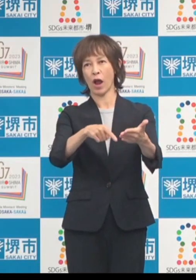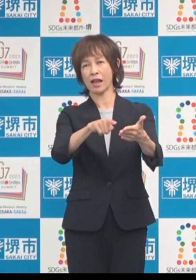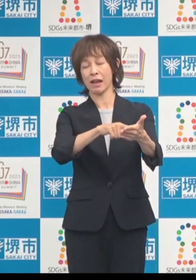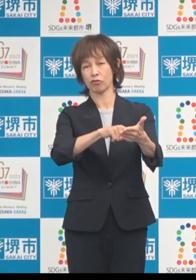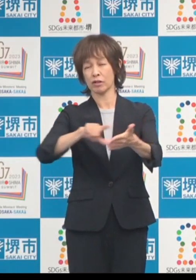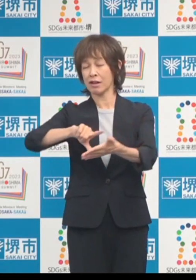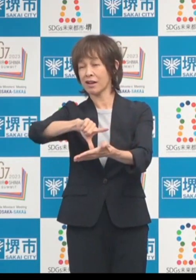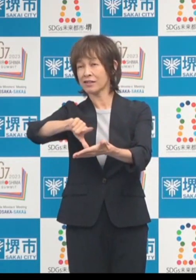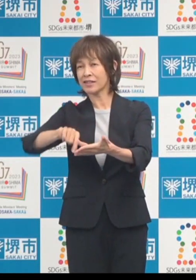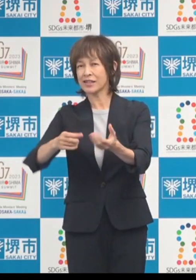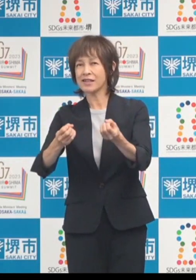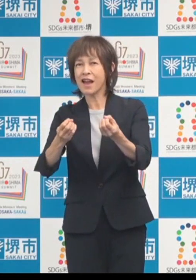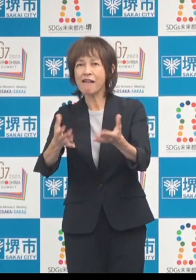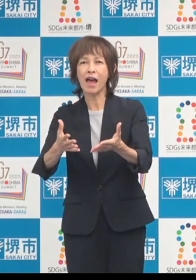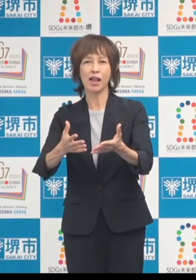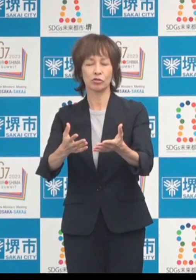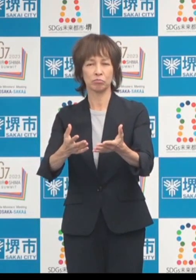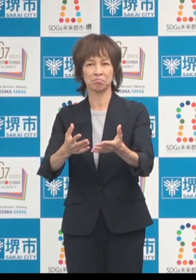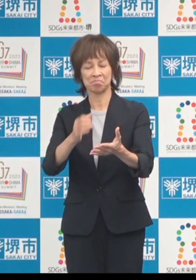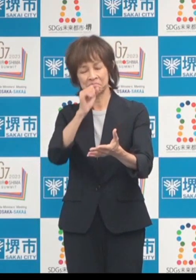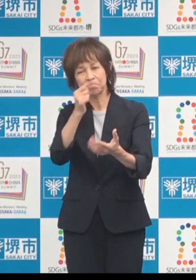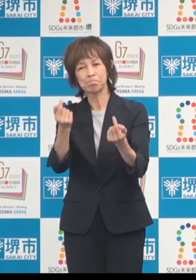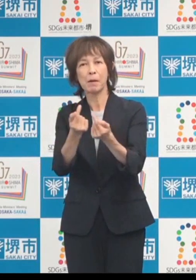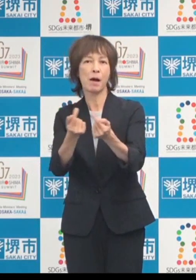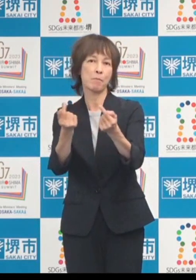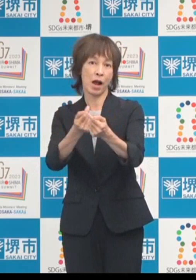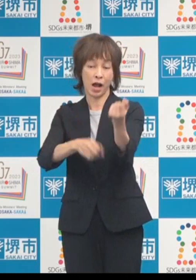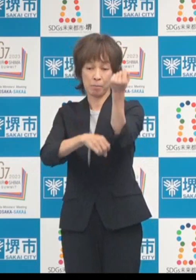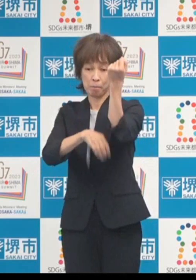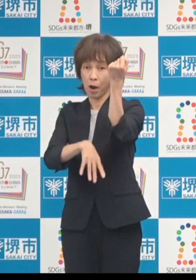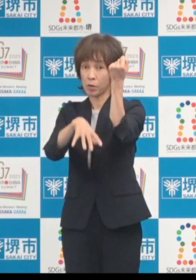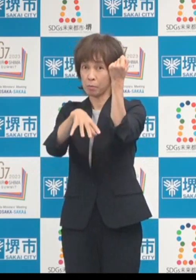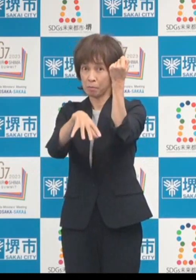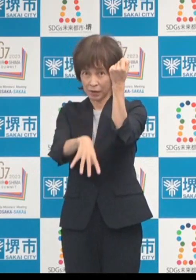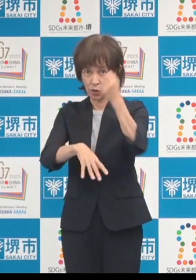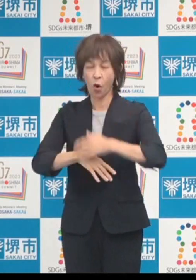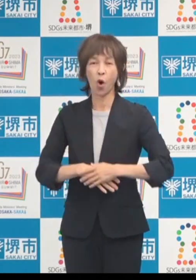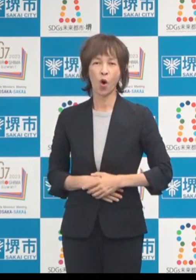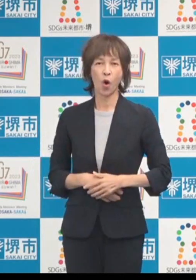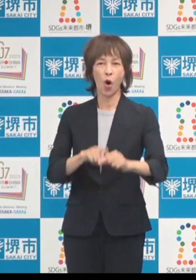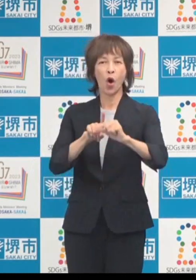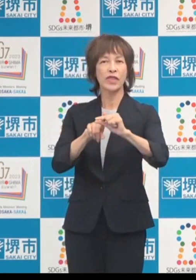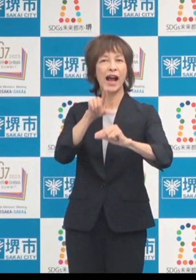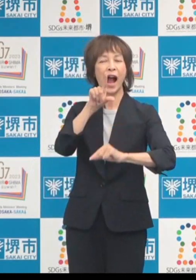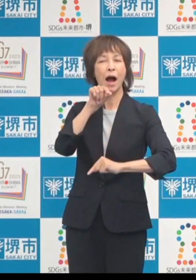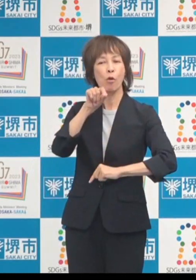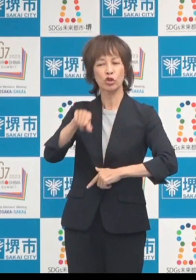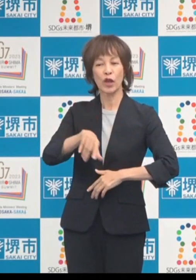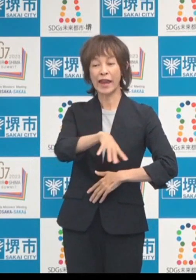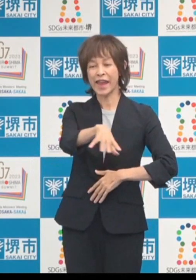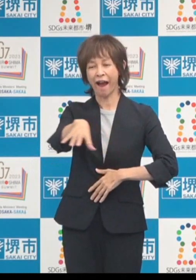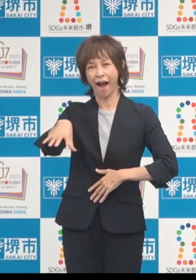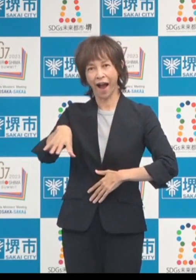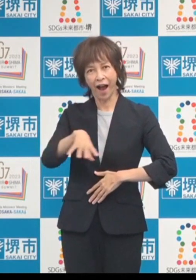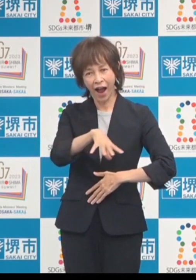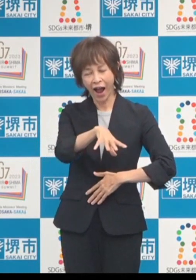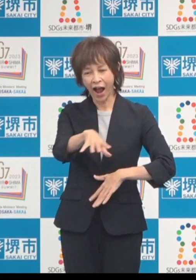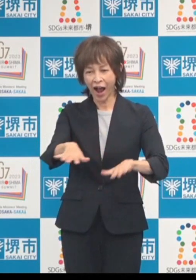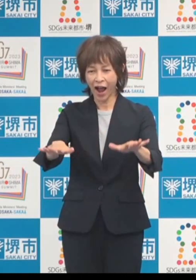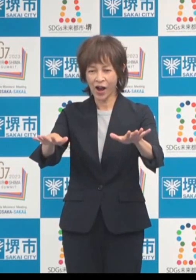値をもたらす取り組みを支援をしています。そんな中本エリアですが、この